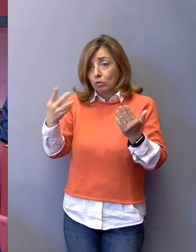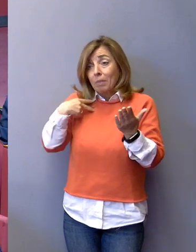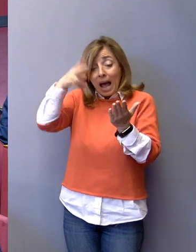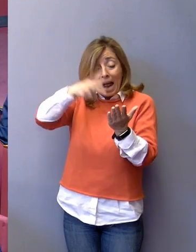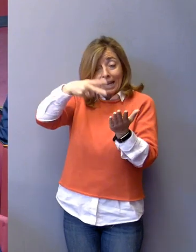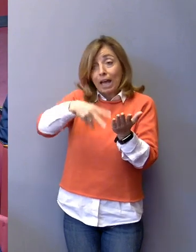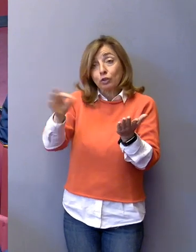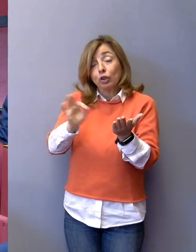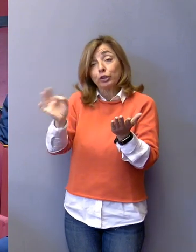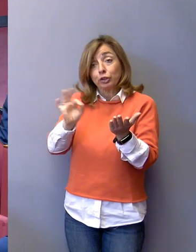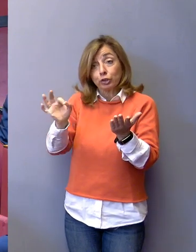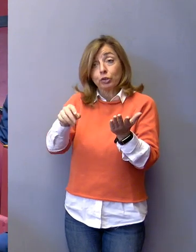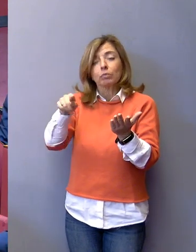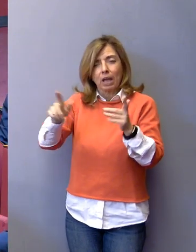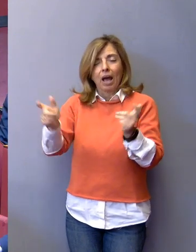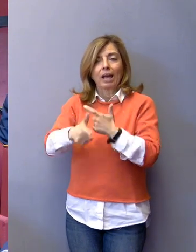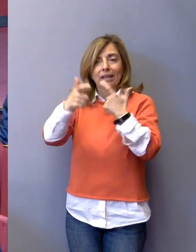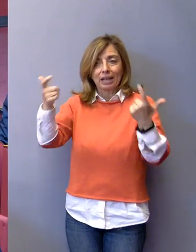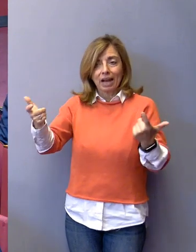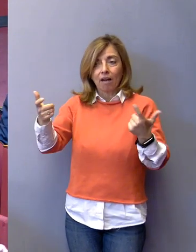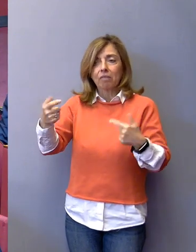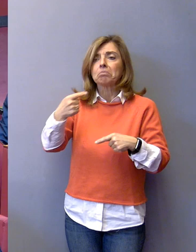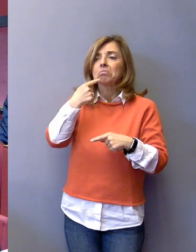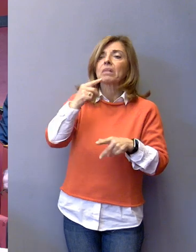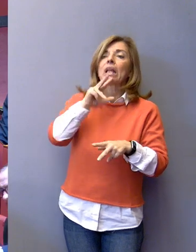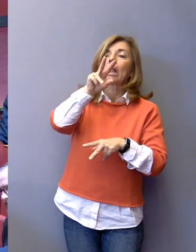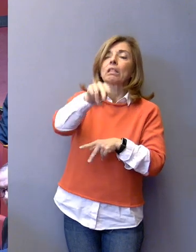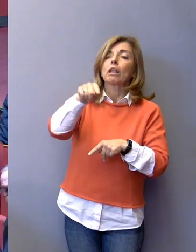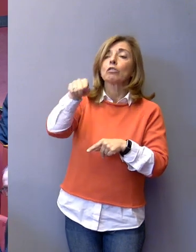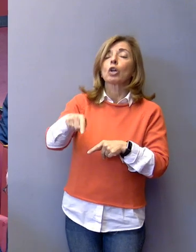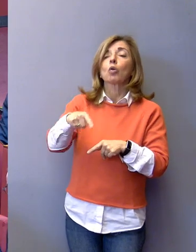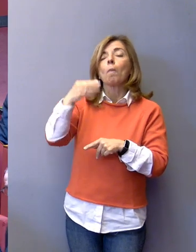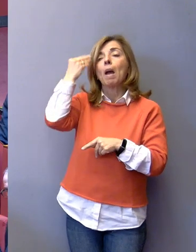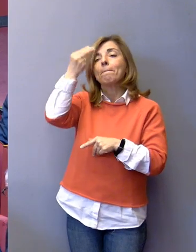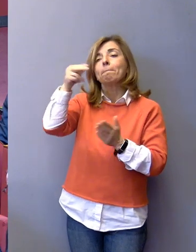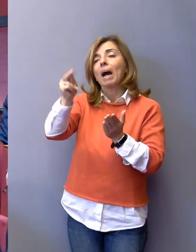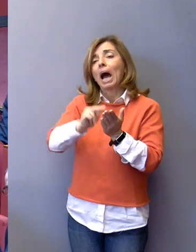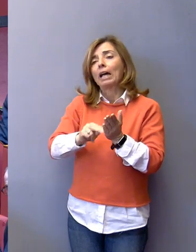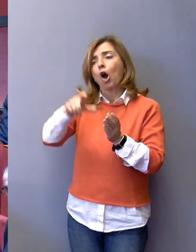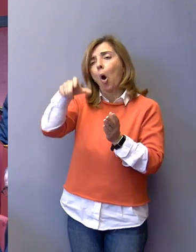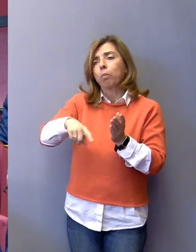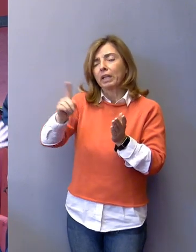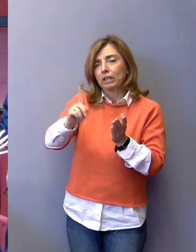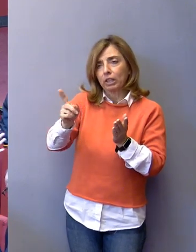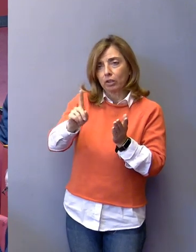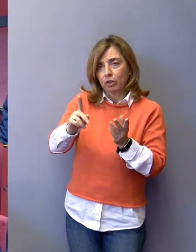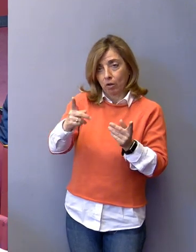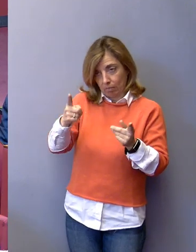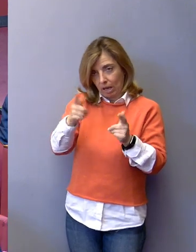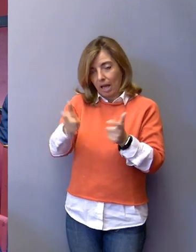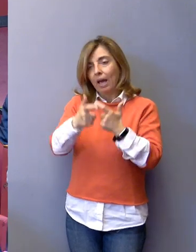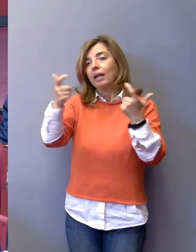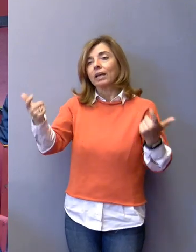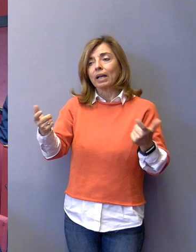non è un parere obbligatorio deve stare attento perché non è che sia un parere obbligatorio ma l'assessore rosso l'ha dato politicamente è un dato oggettivo